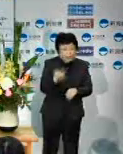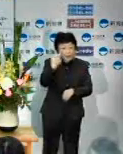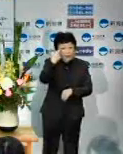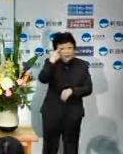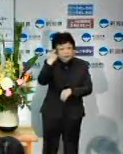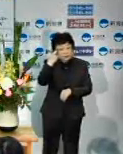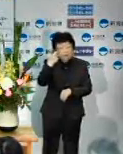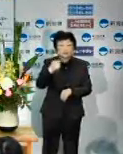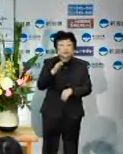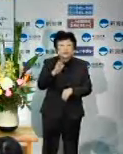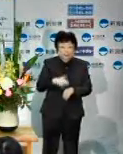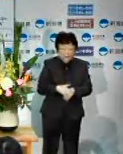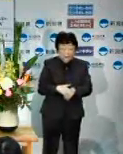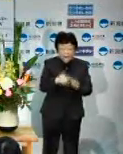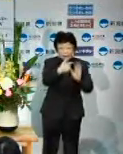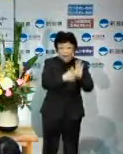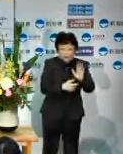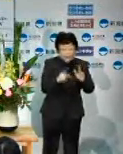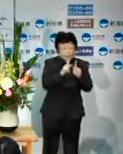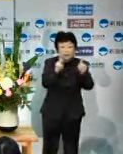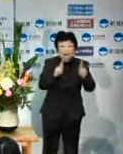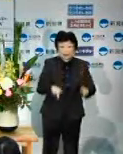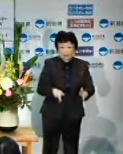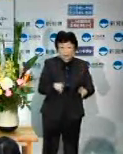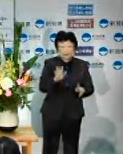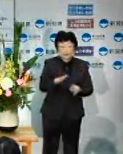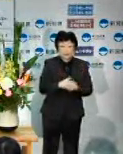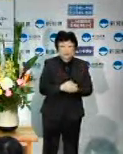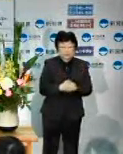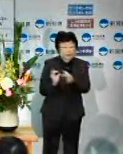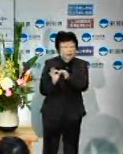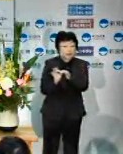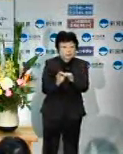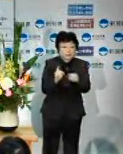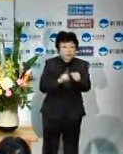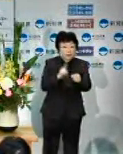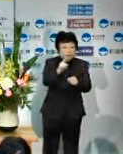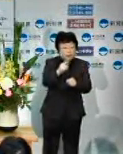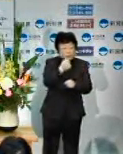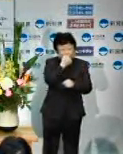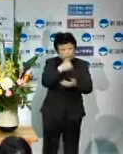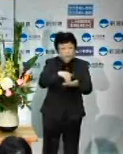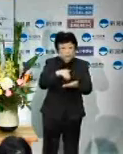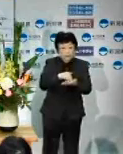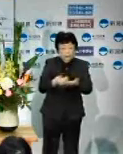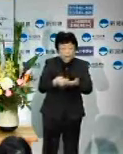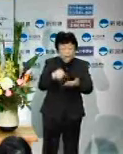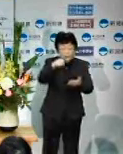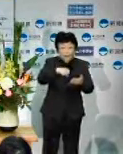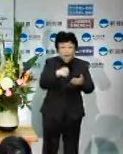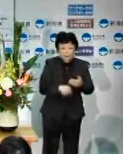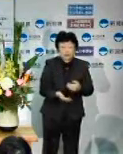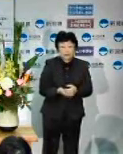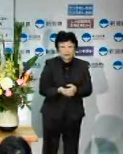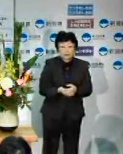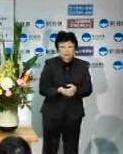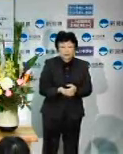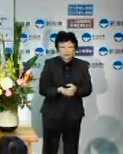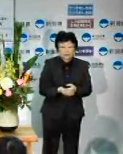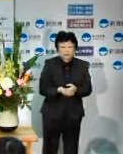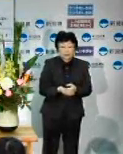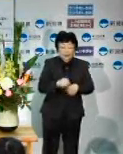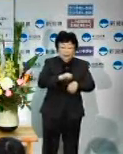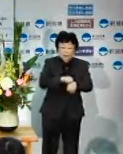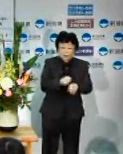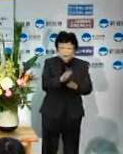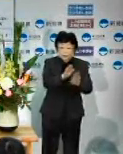たテーマ課題ではあります。引き続き来年度予算の中でもですね、そうした非常に